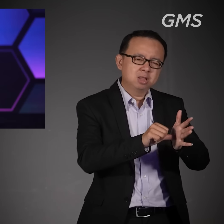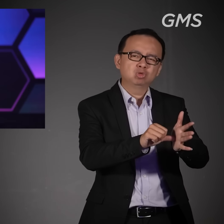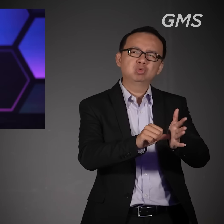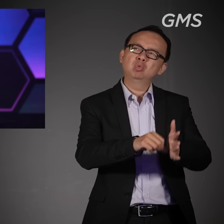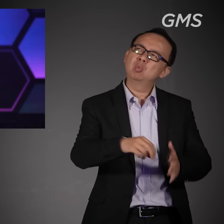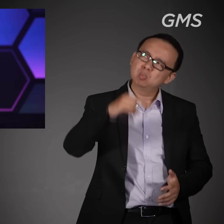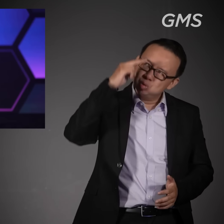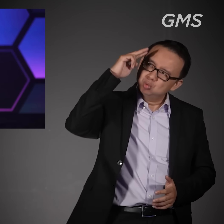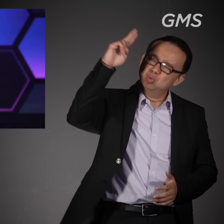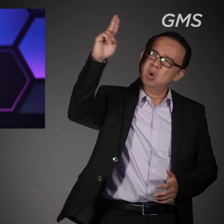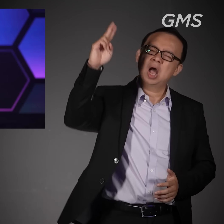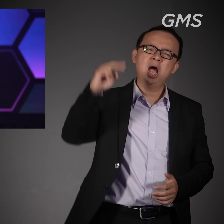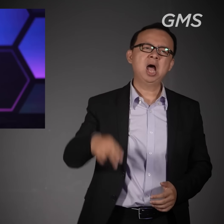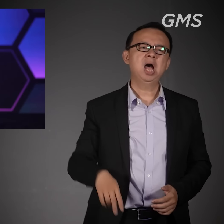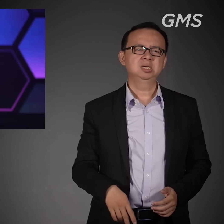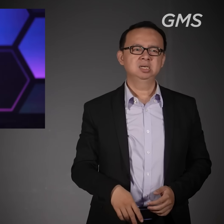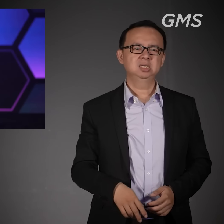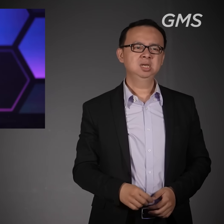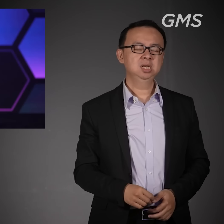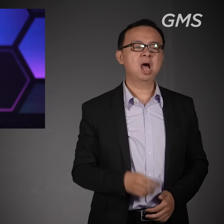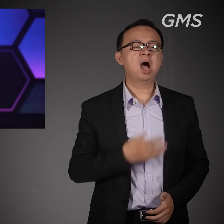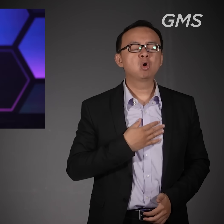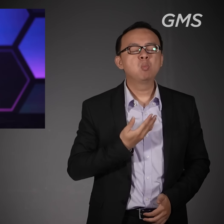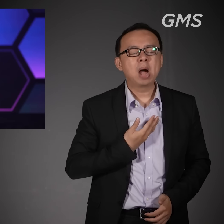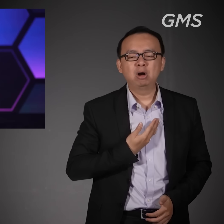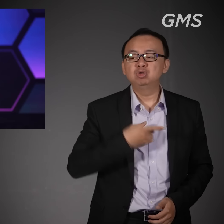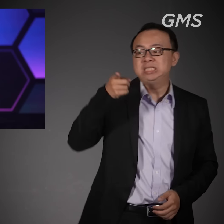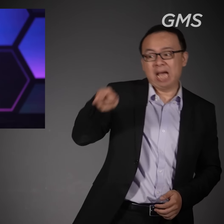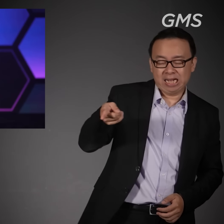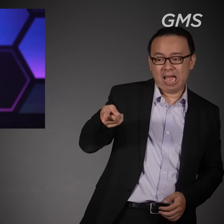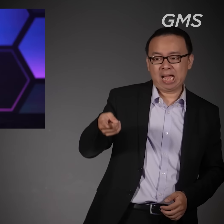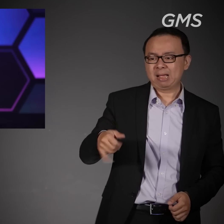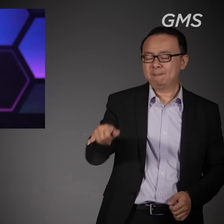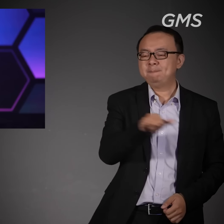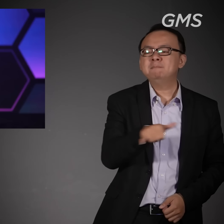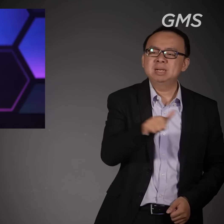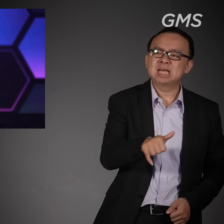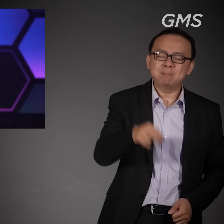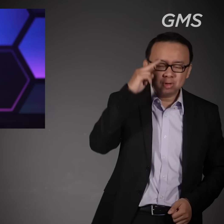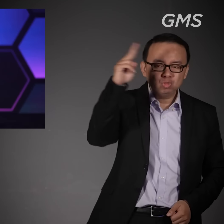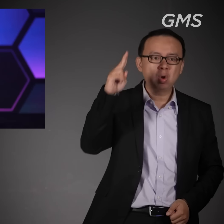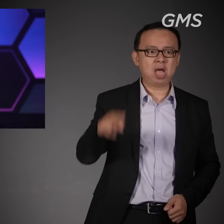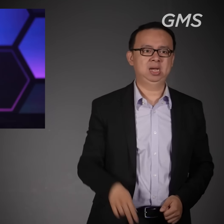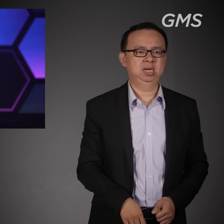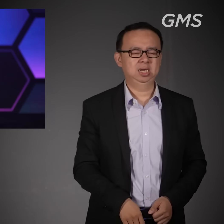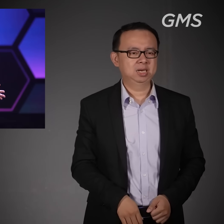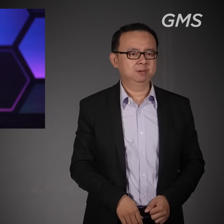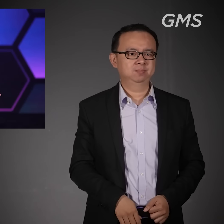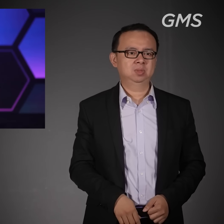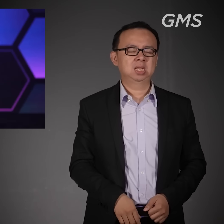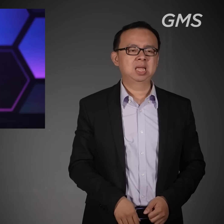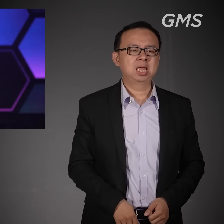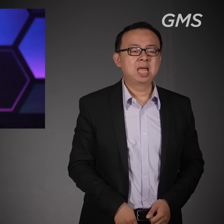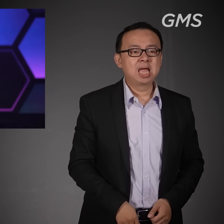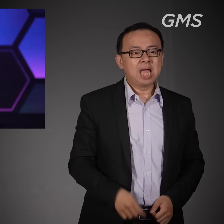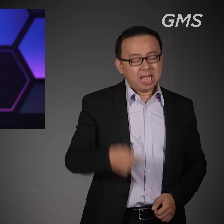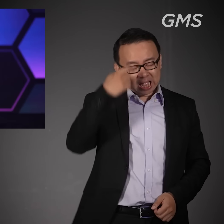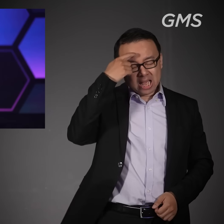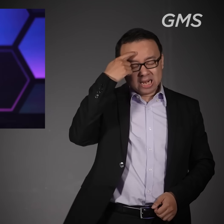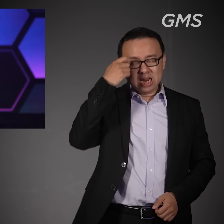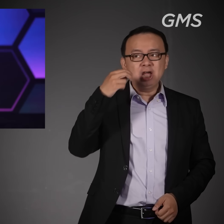papa memerlukan. I want to be there for you. Ketika Allah punya tanda kutip kebutuhan, aku